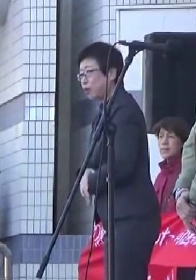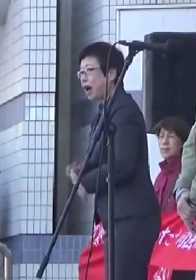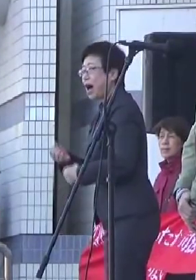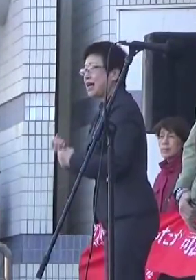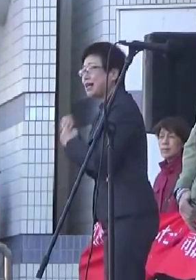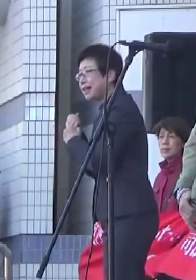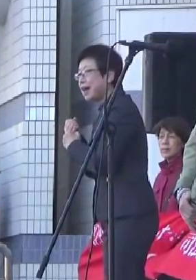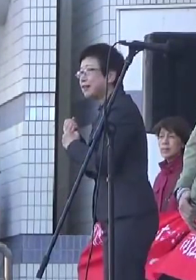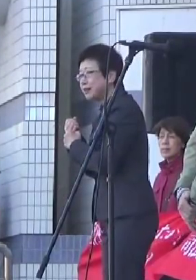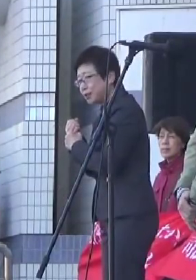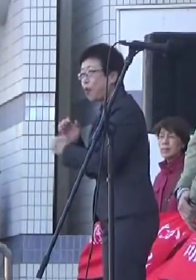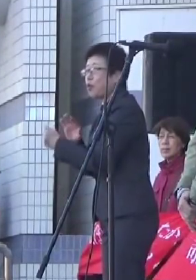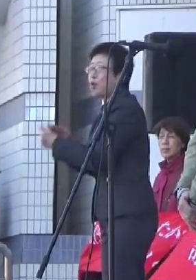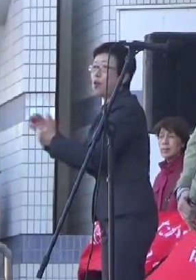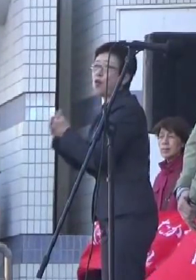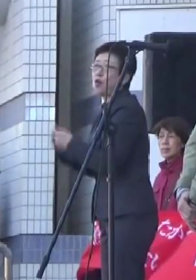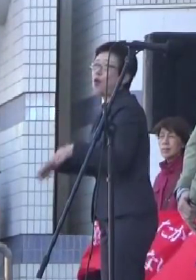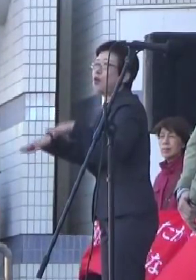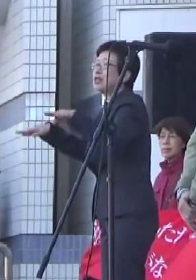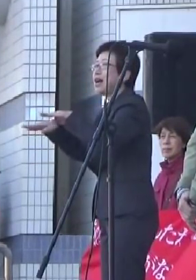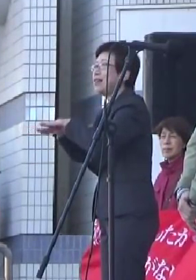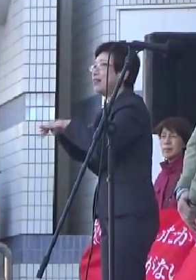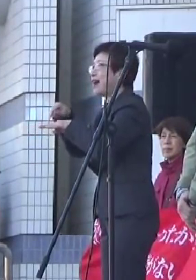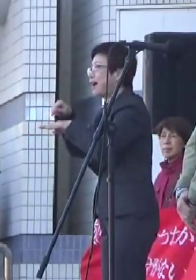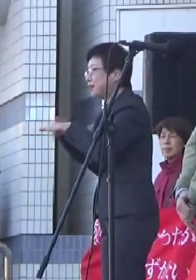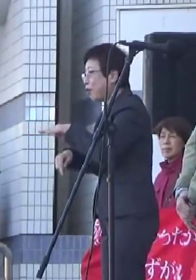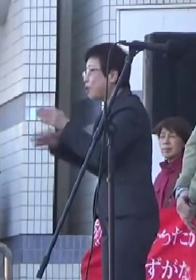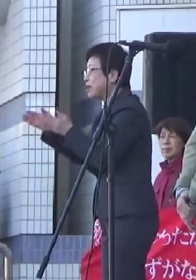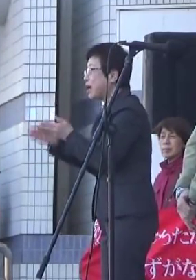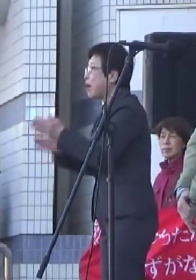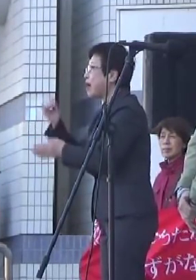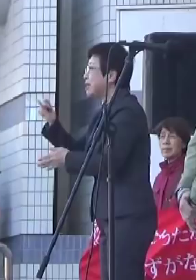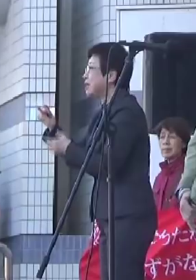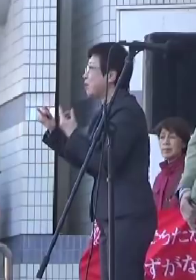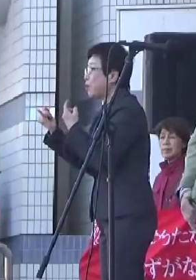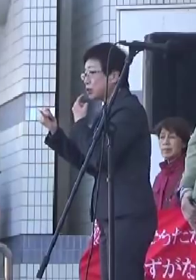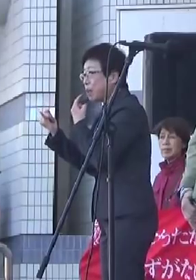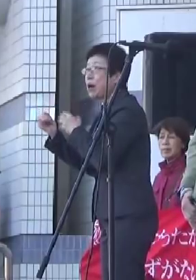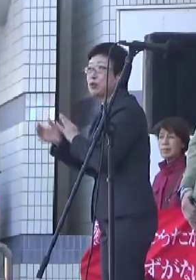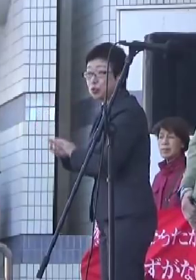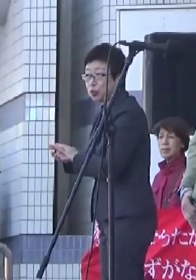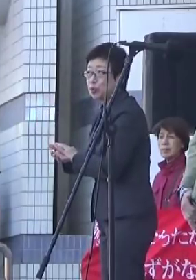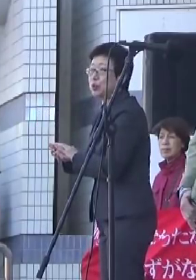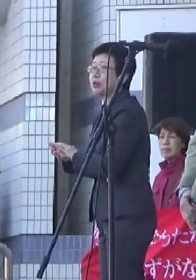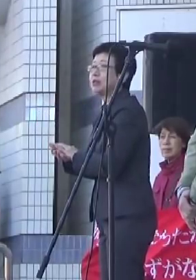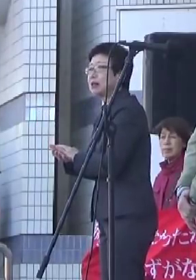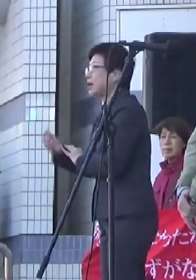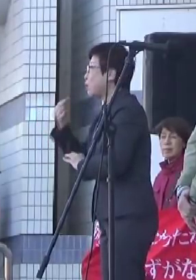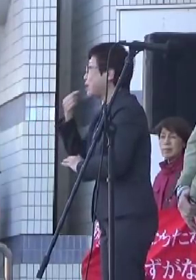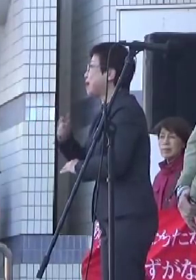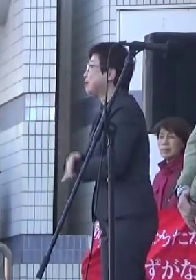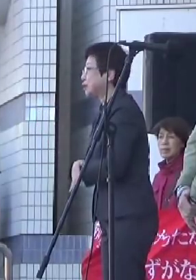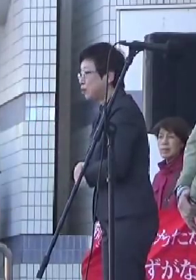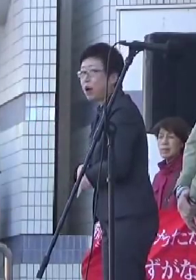避難の共同センターの、世話人をしております。で、私